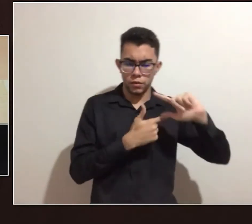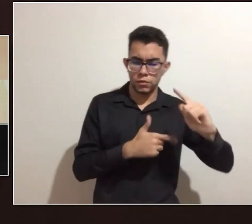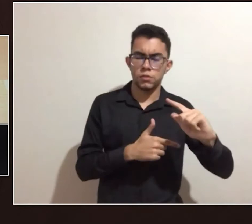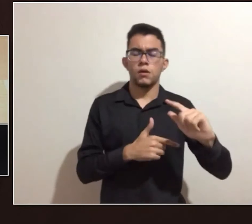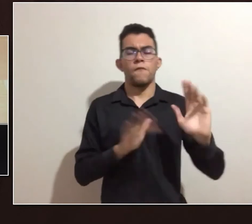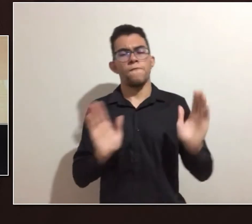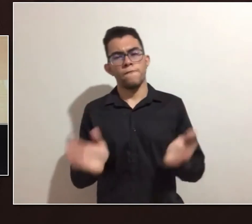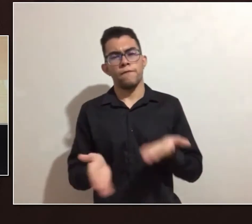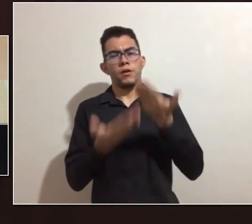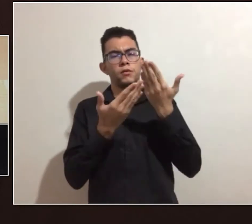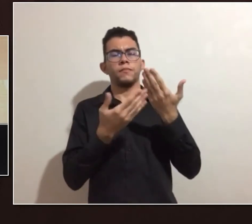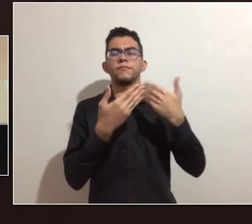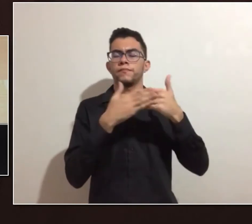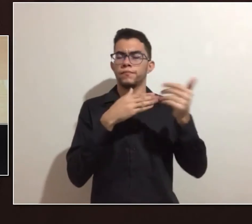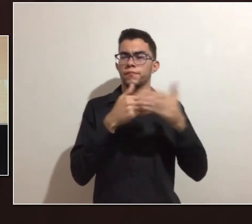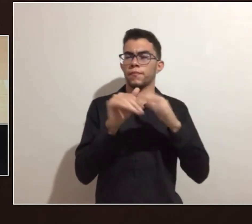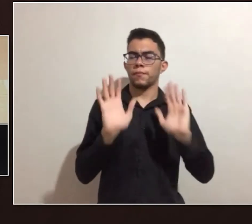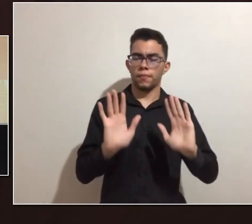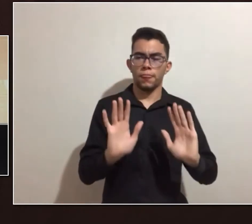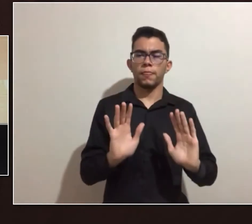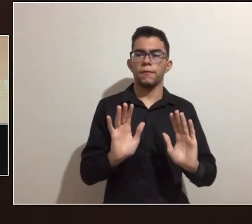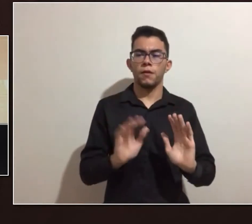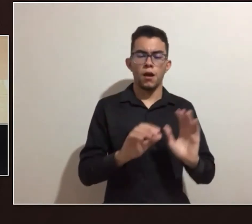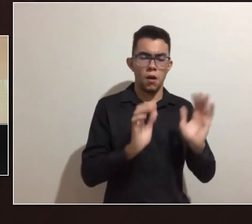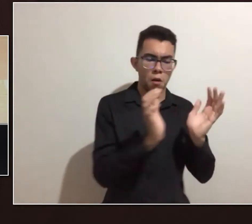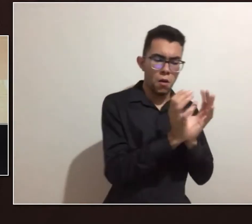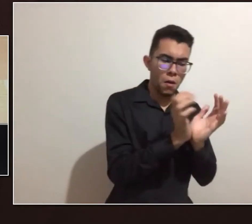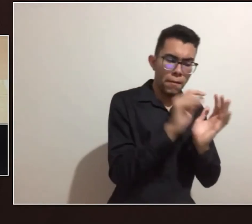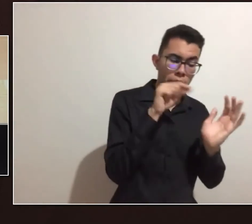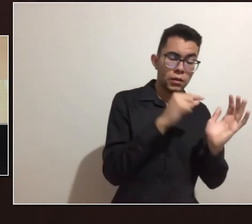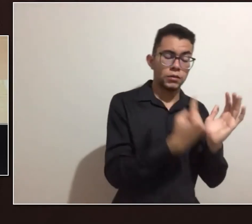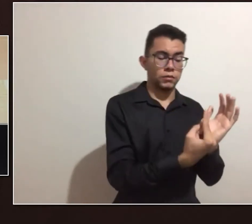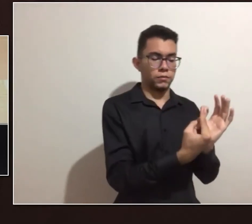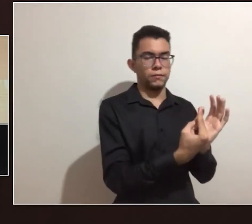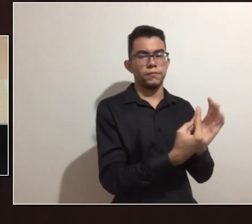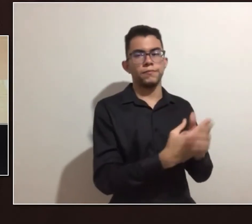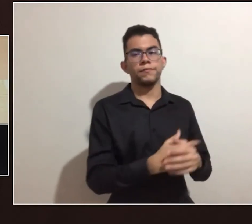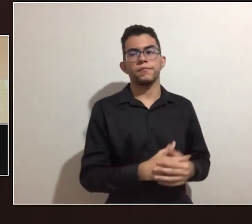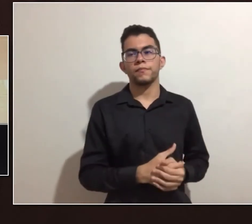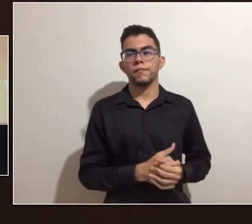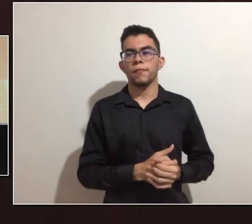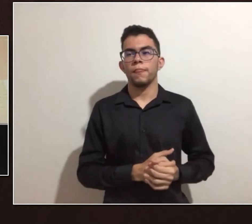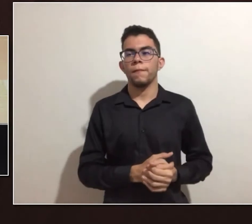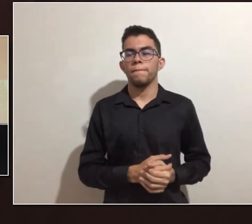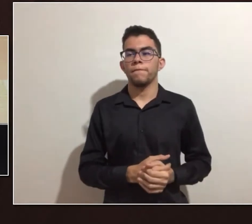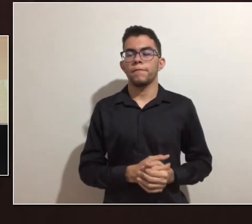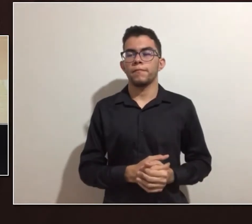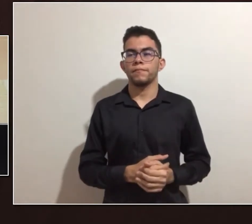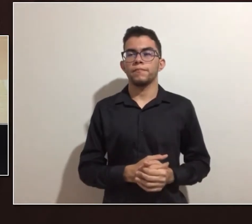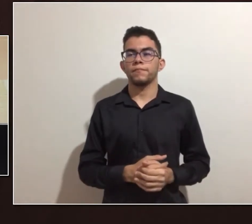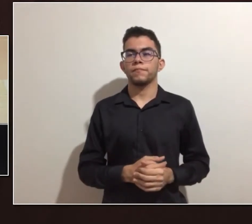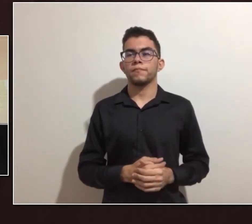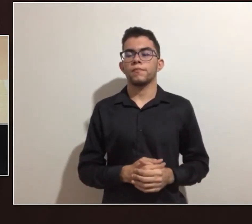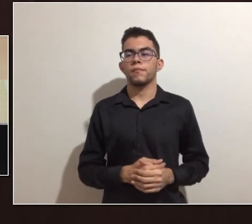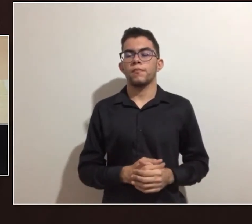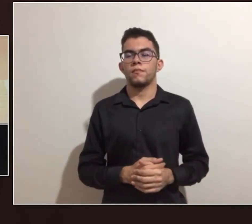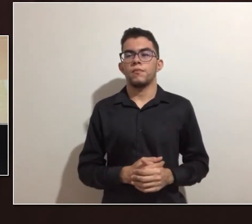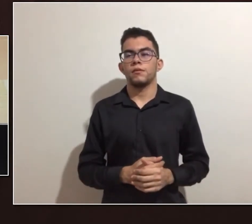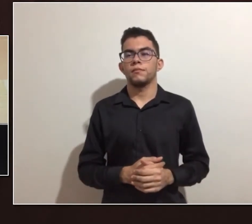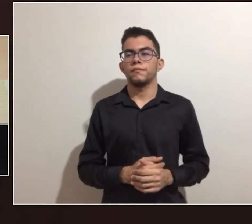etc., etc., mas não afeta muita coisa, né, e na verdade poucos prosélitos, né, eram.